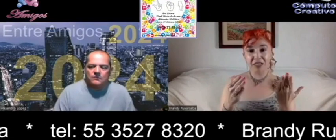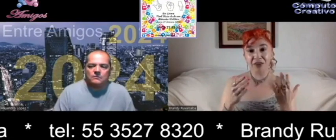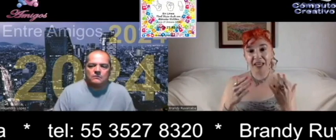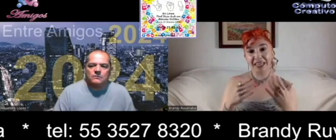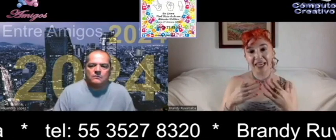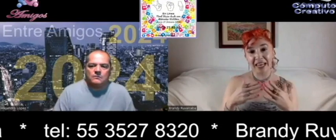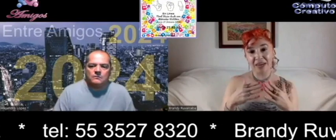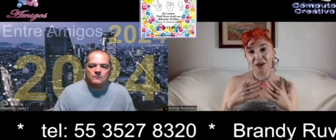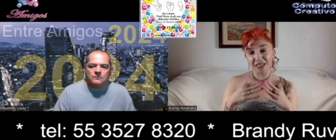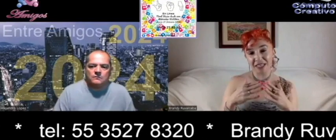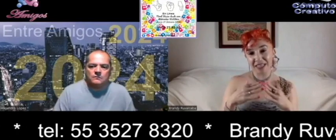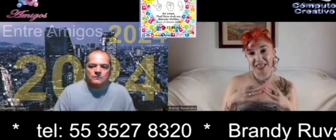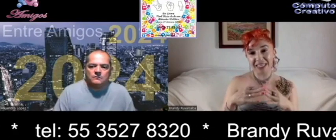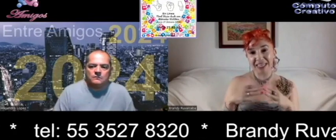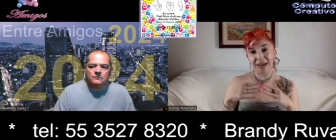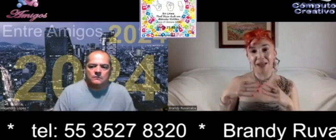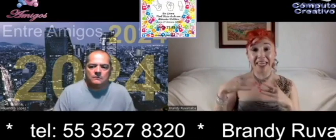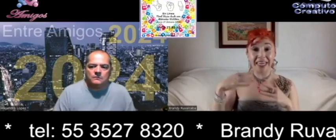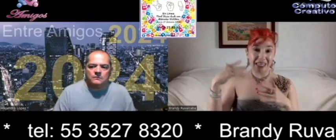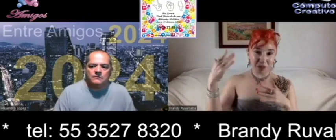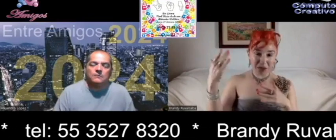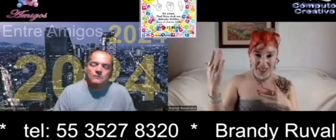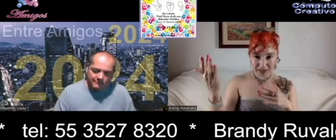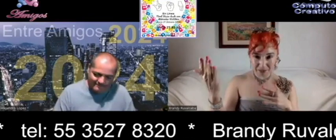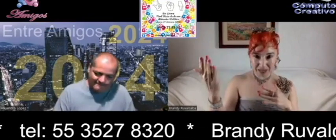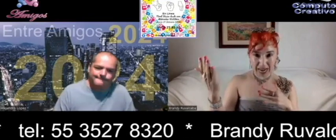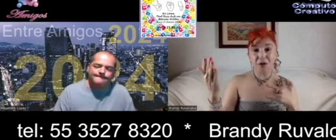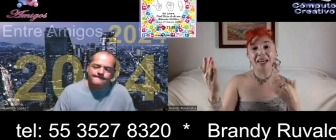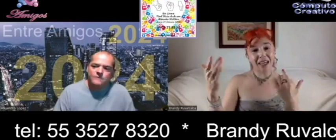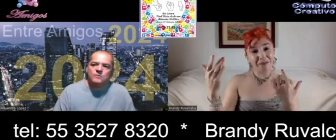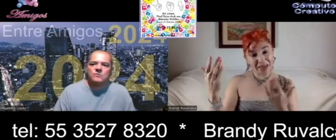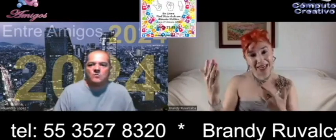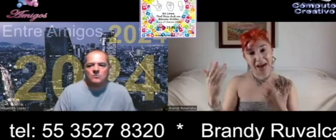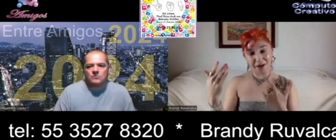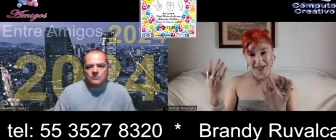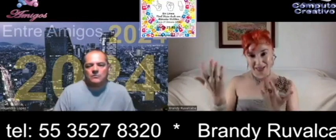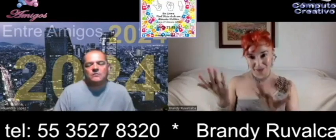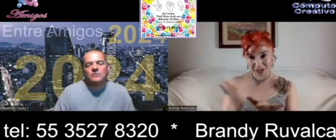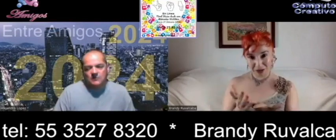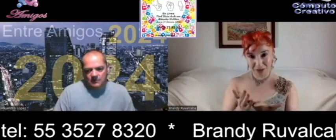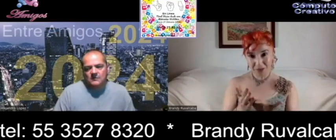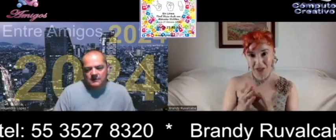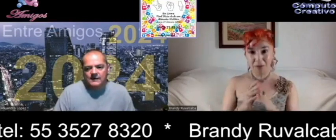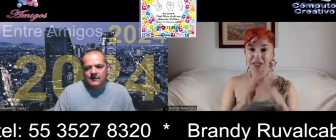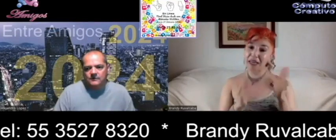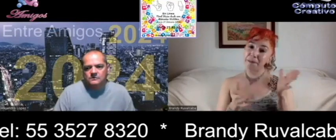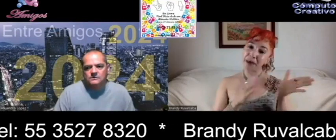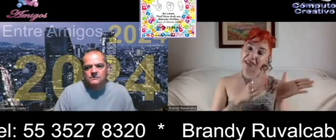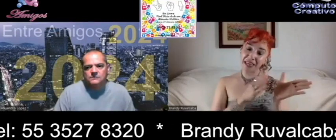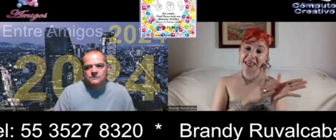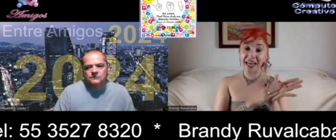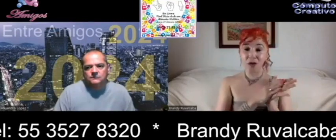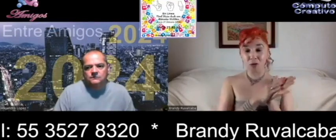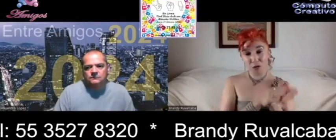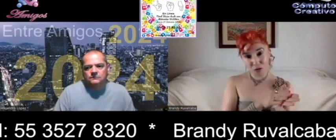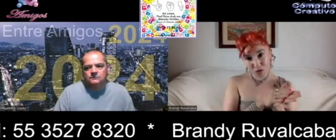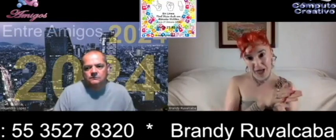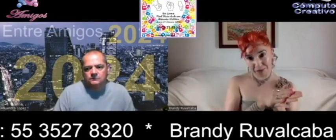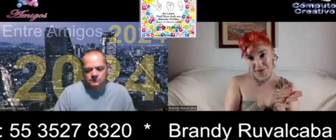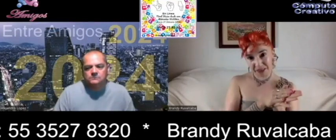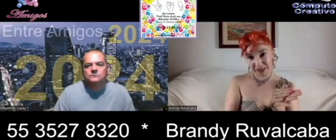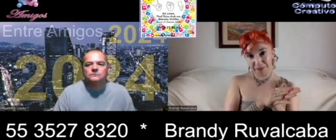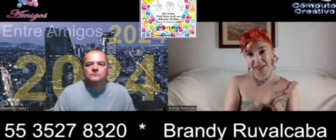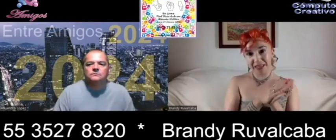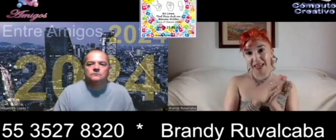es diferente la lengua de señas que hablan en España, aunque también hablen español, sí, porque claro, depende de la